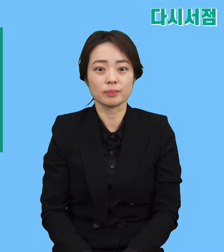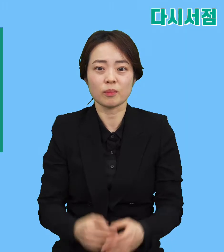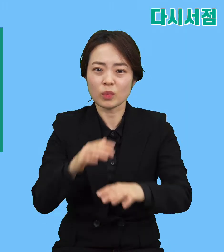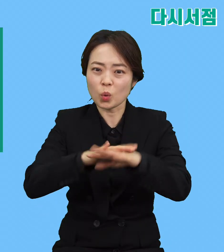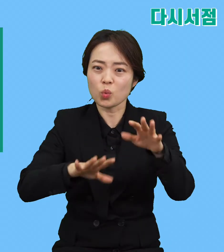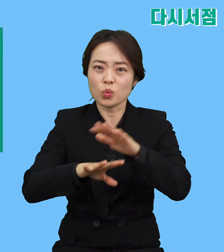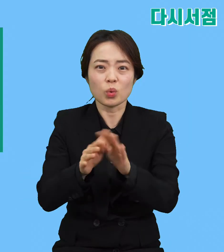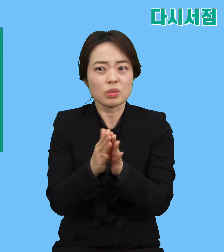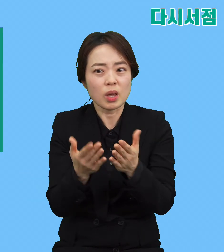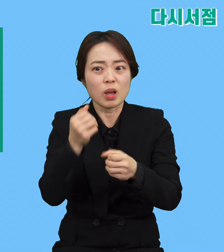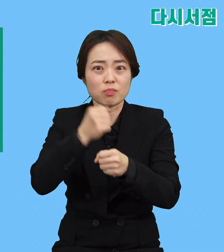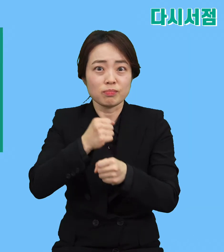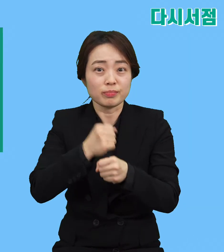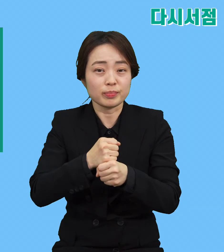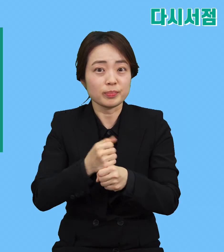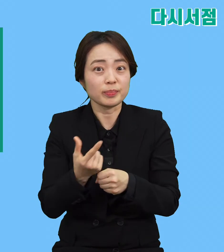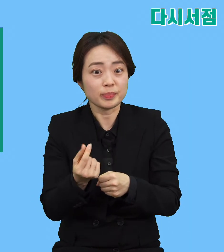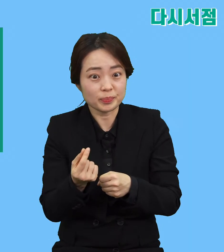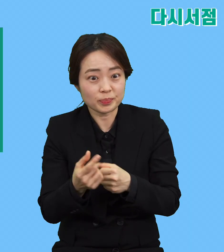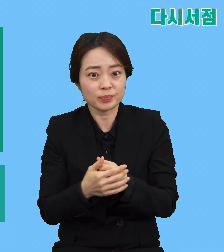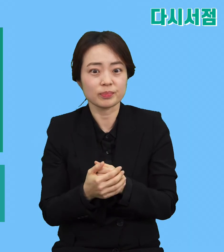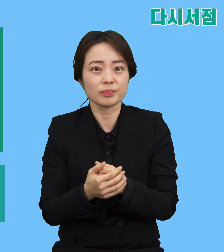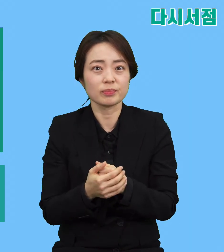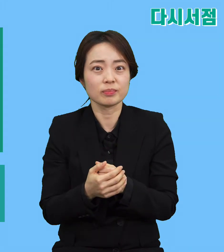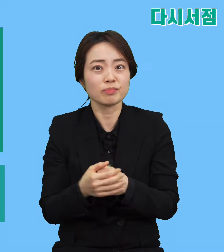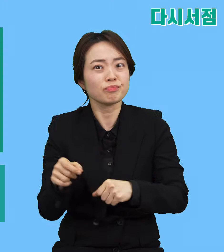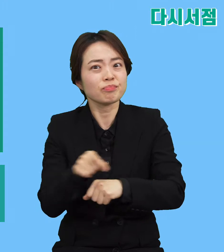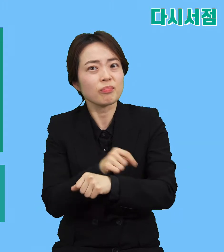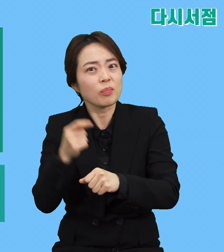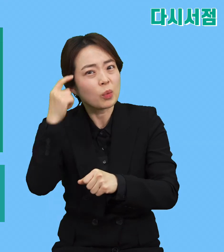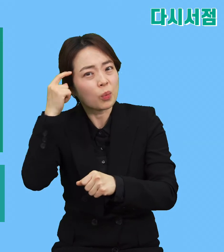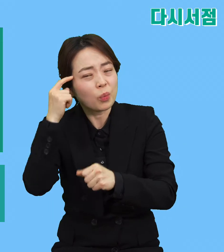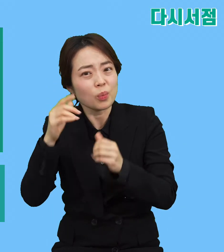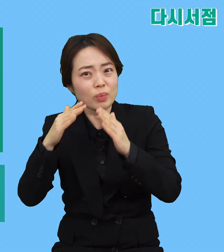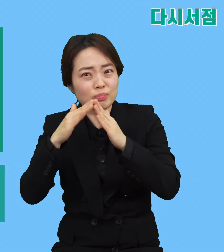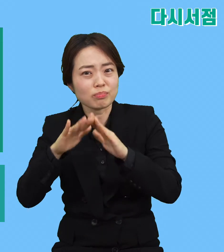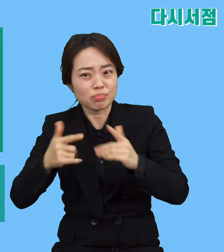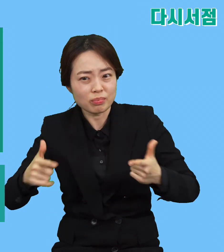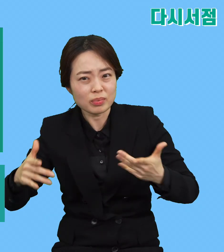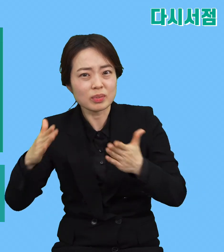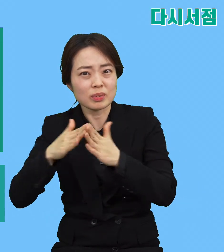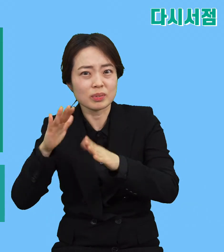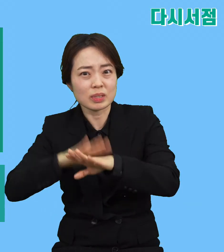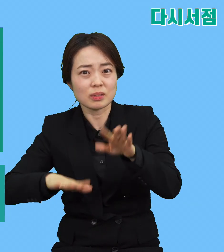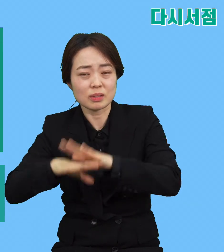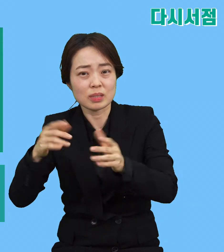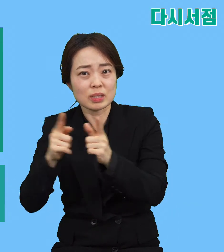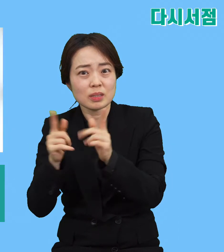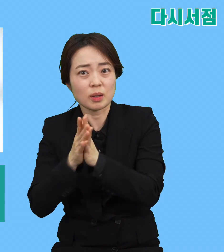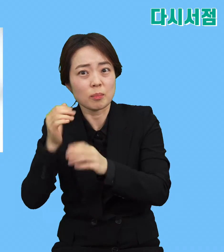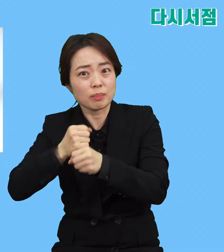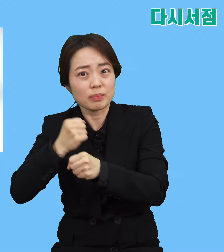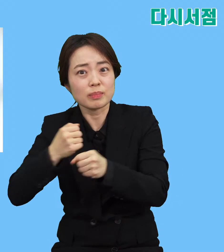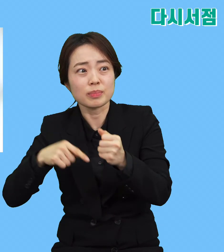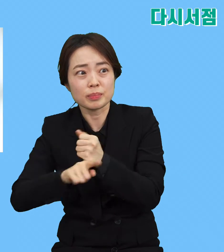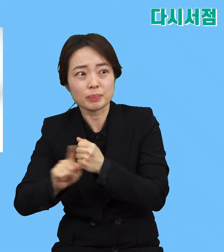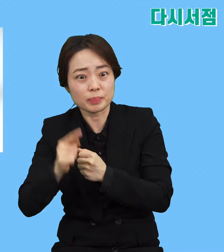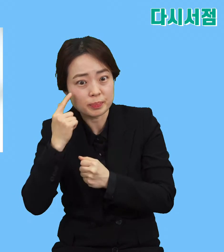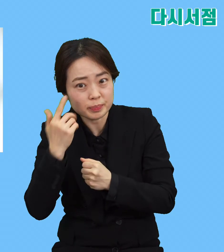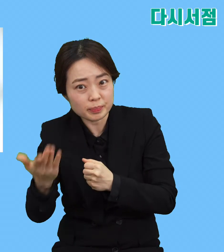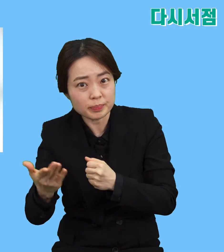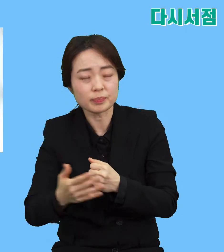일일이 손으로 도서를 만들기도 하시잖아요. 특별히 가내수공업을 고집하는 이유가 있을까요? 책을